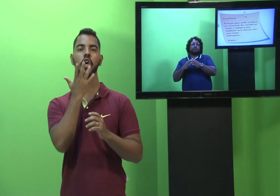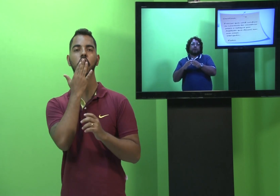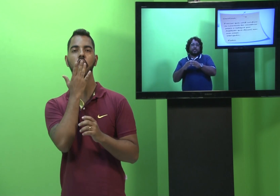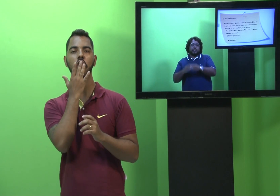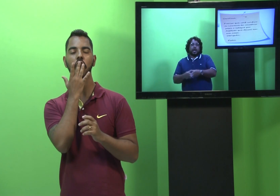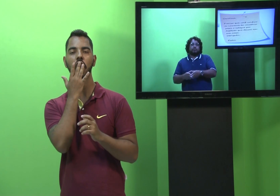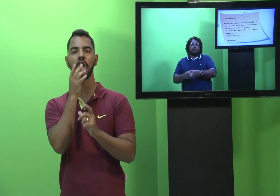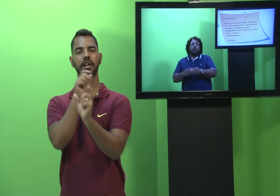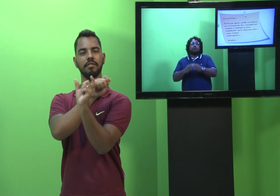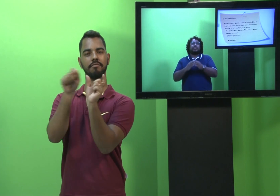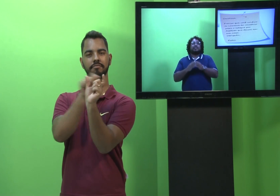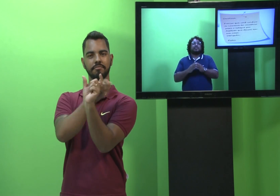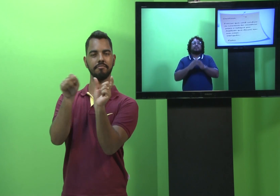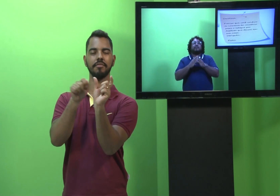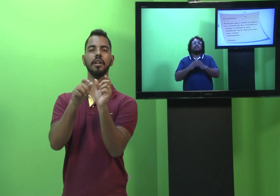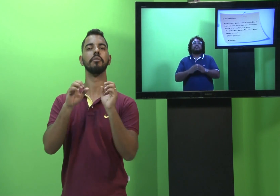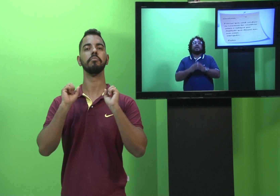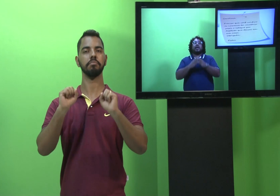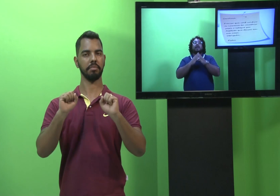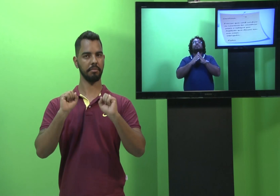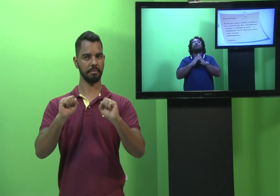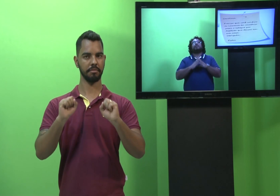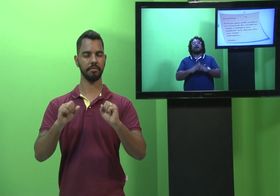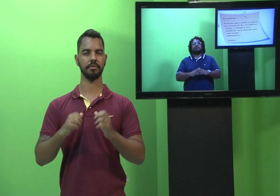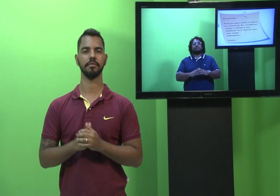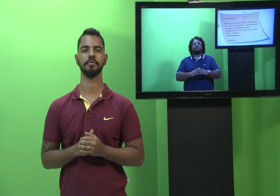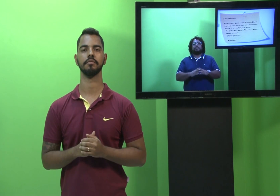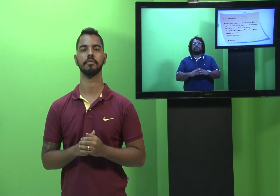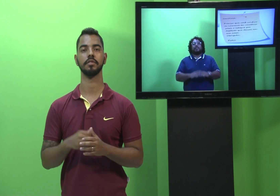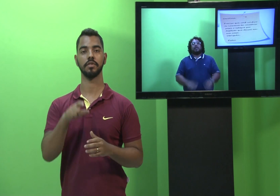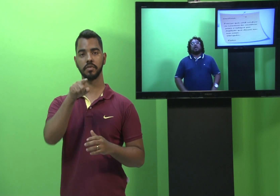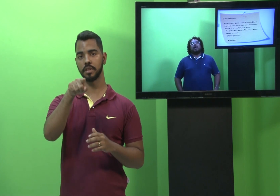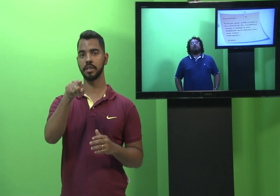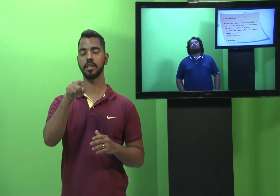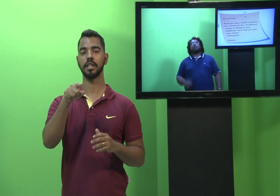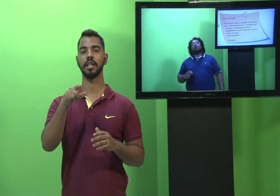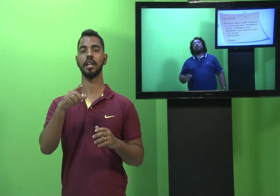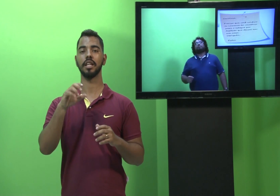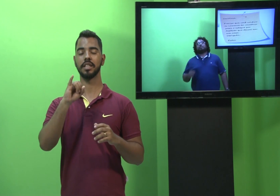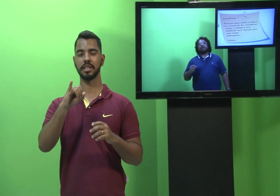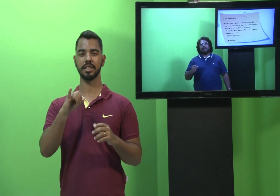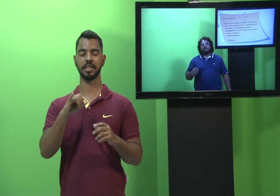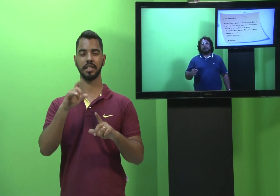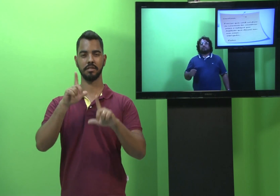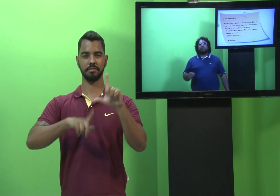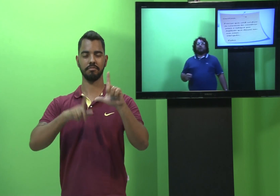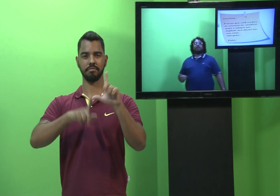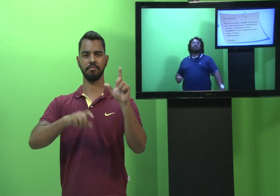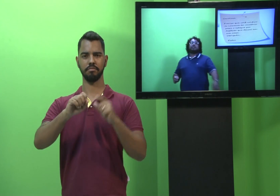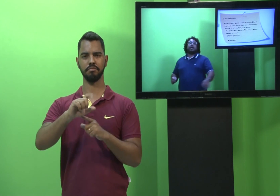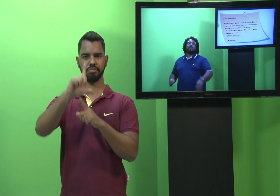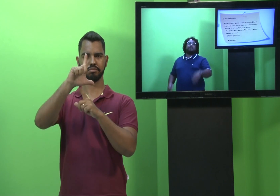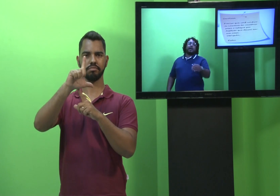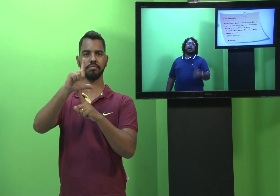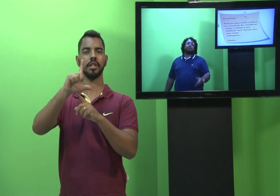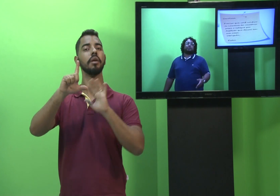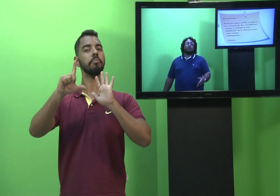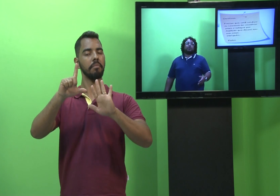com caixa alta, os acentos devem ser respeitados. Os pronomes de tratamento podem ser abreviados,